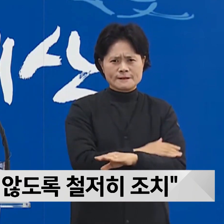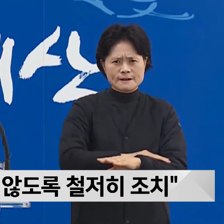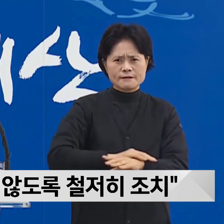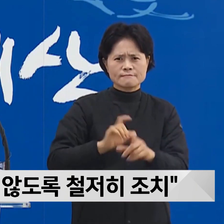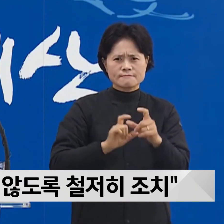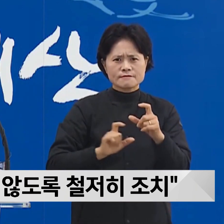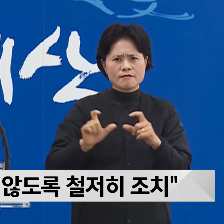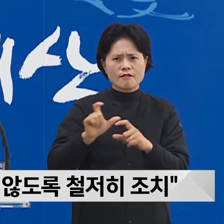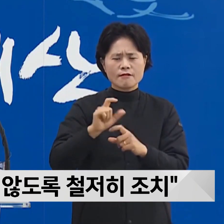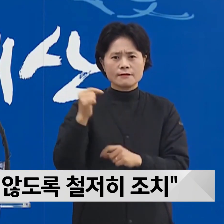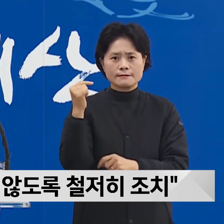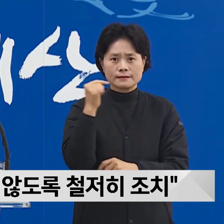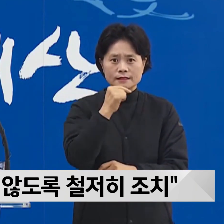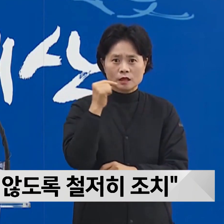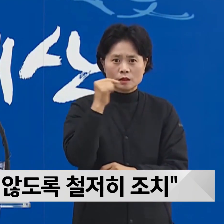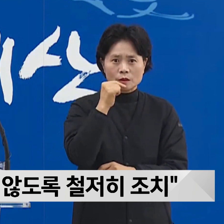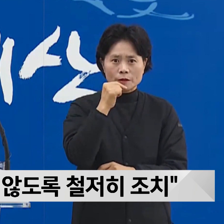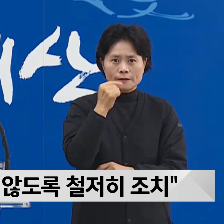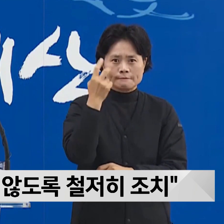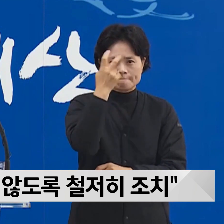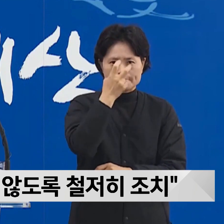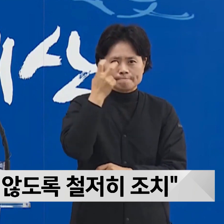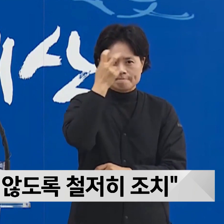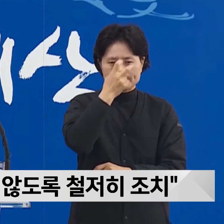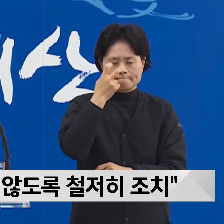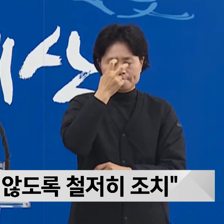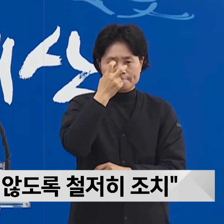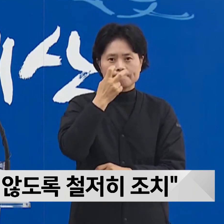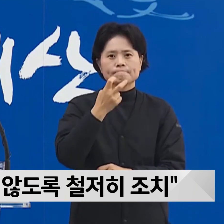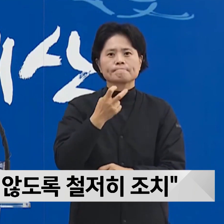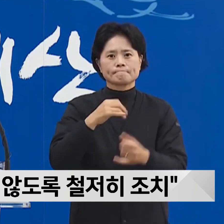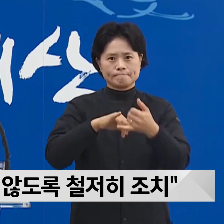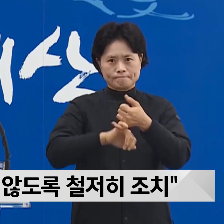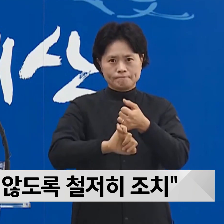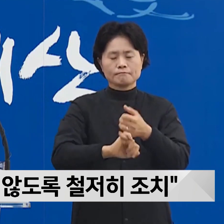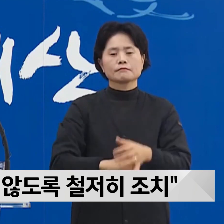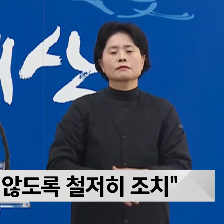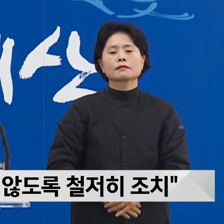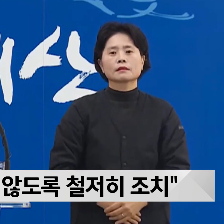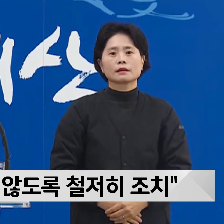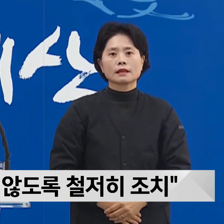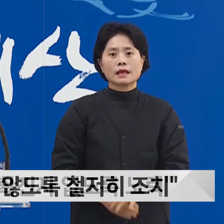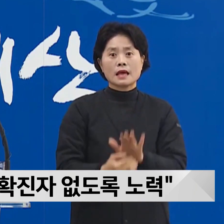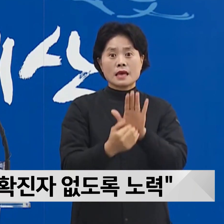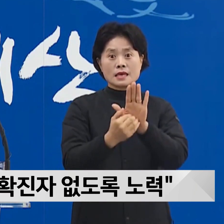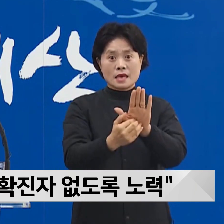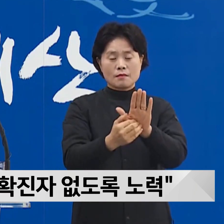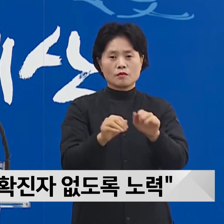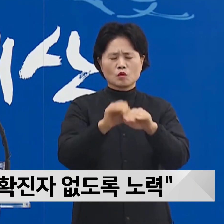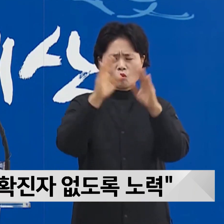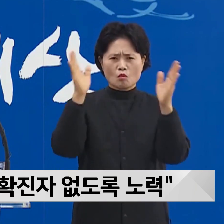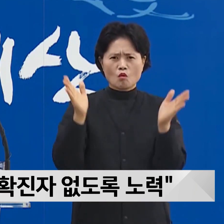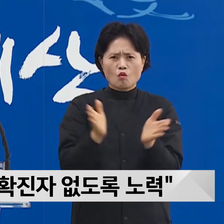생기지 않도록 철저히 조치를 해나가겠습니다. 그리고 예방과